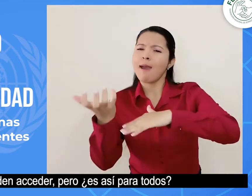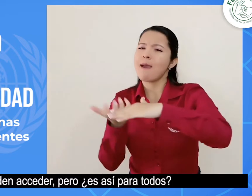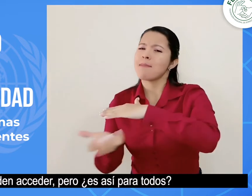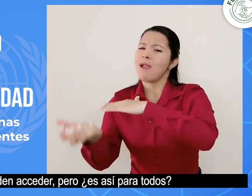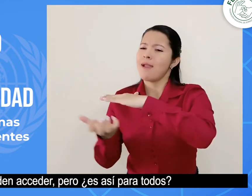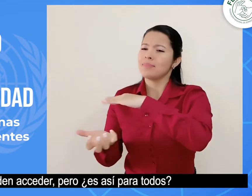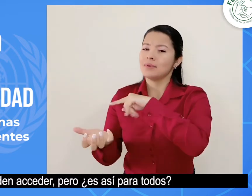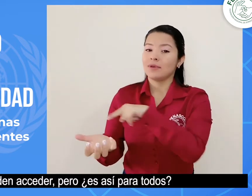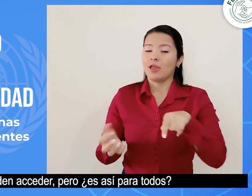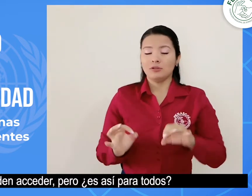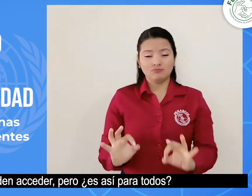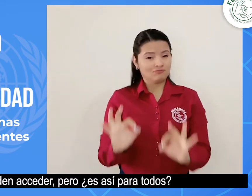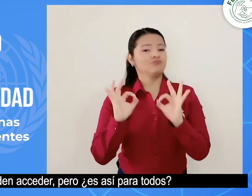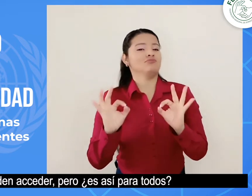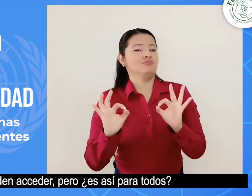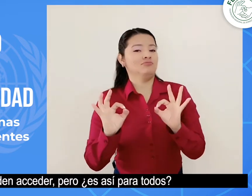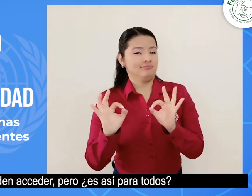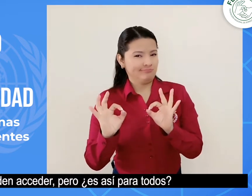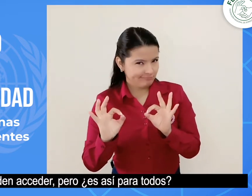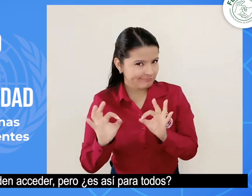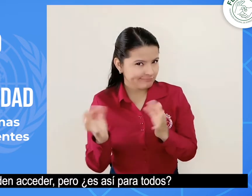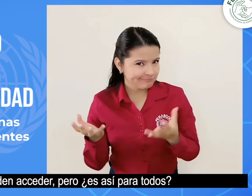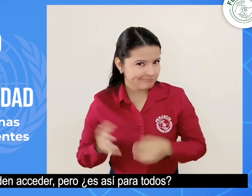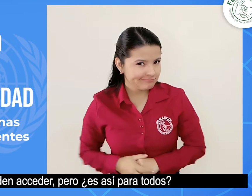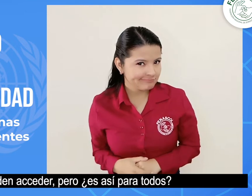general pueden acceder, pero ¿es así para todos?